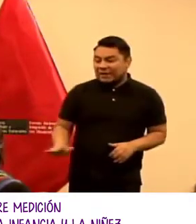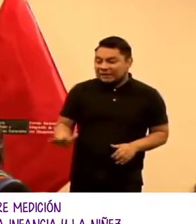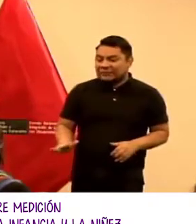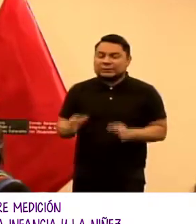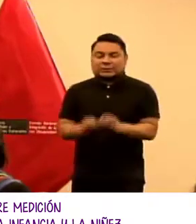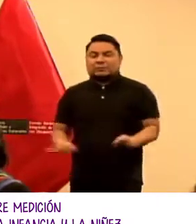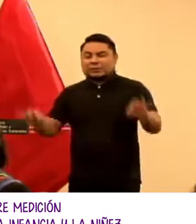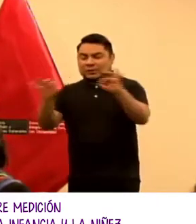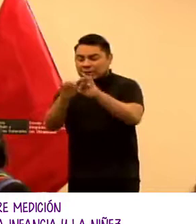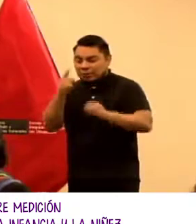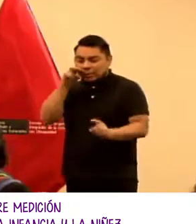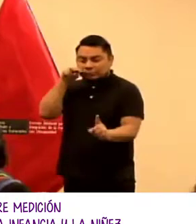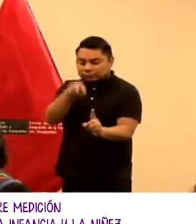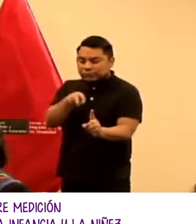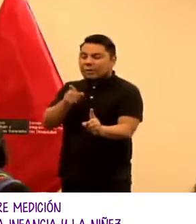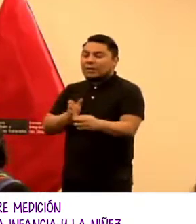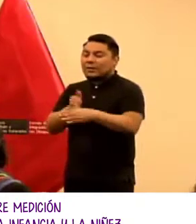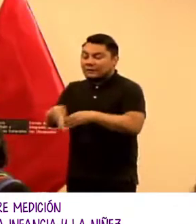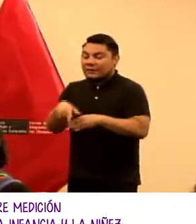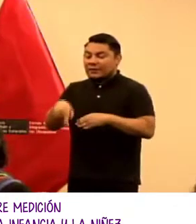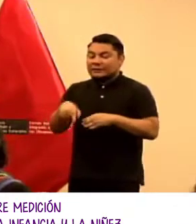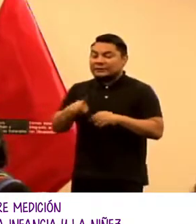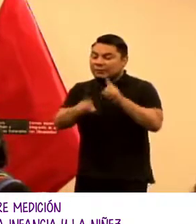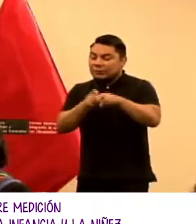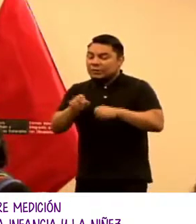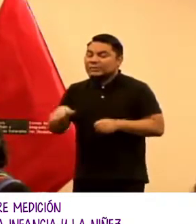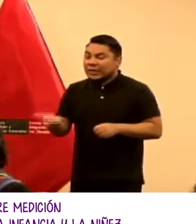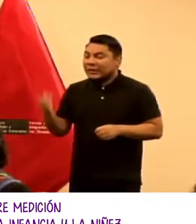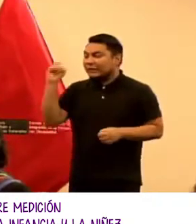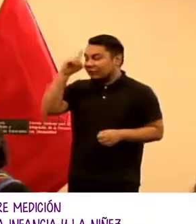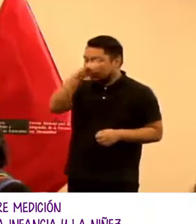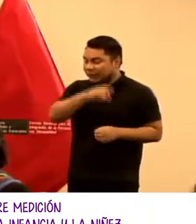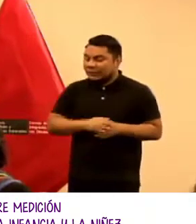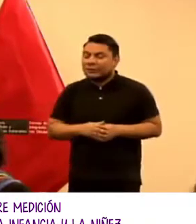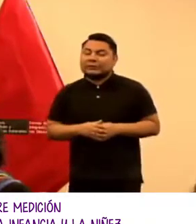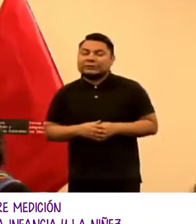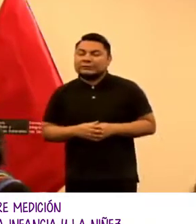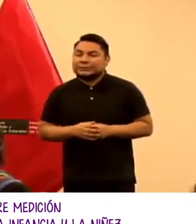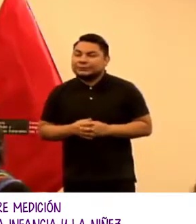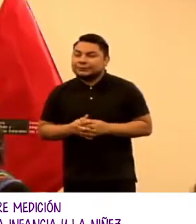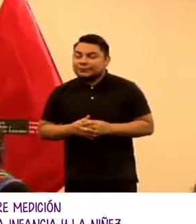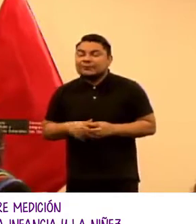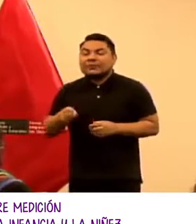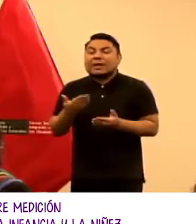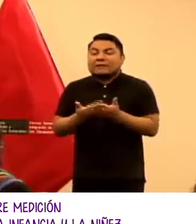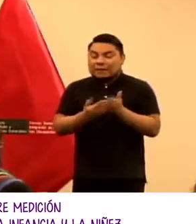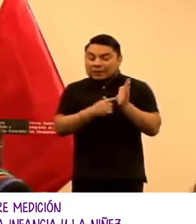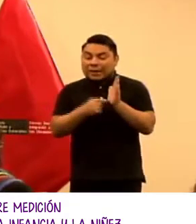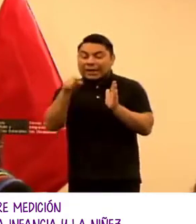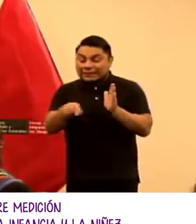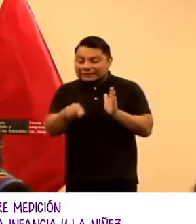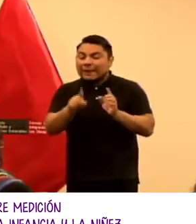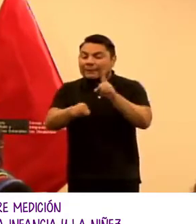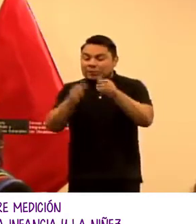es muy importante identificar a través de este ámbito si existen algunas dificultades funcionales. Y evidentemente esta